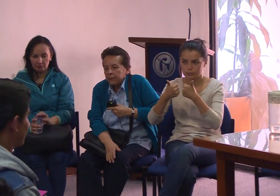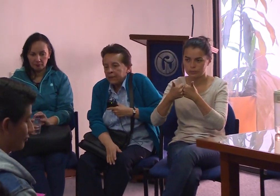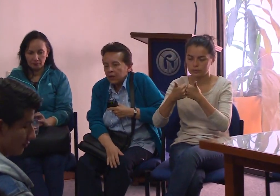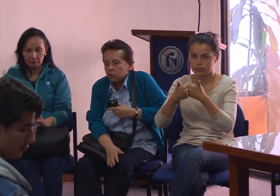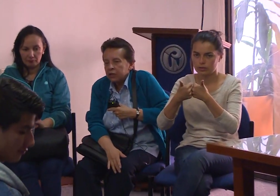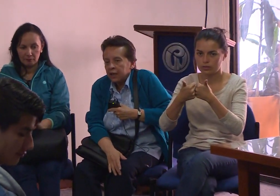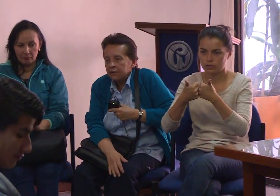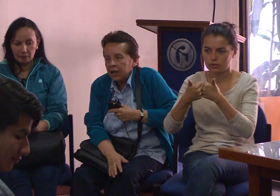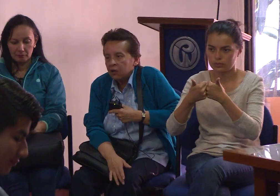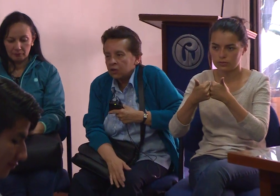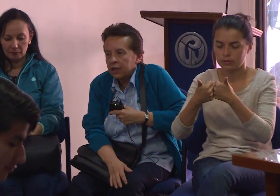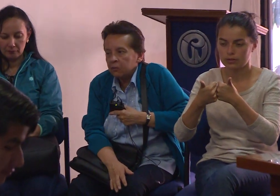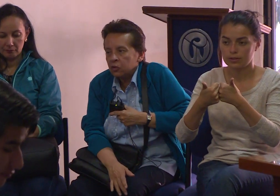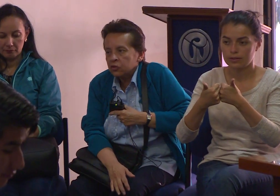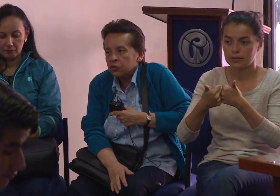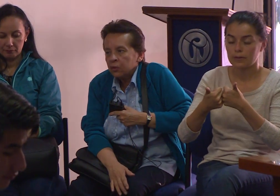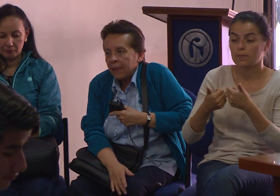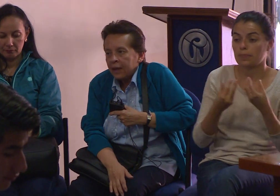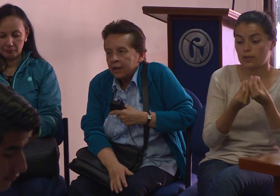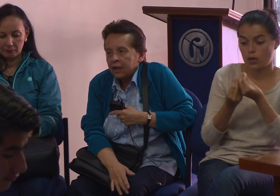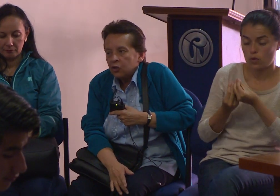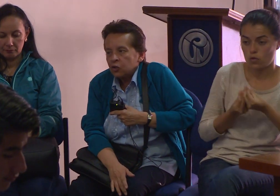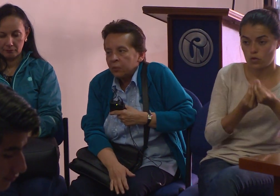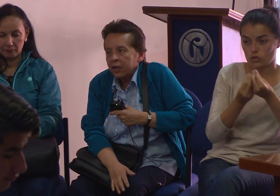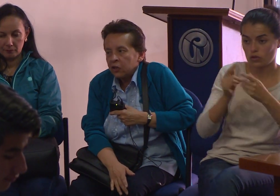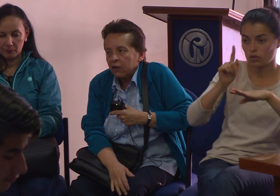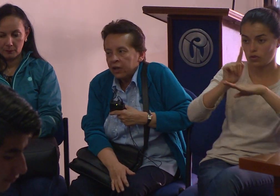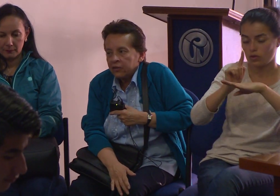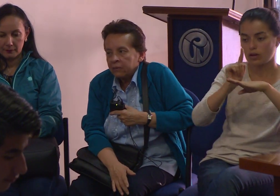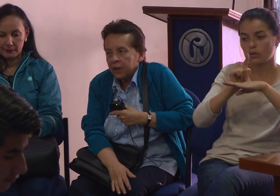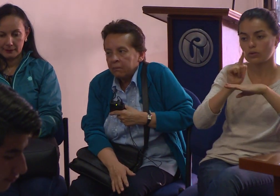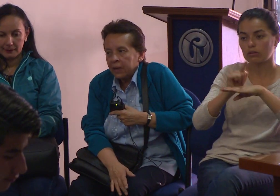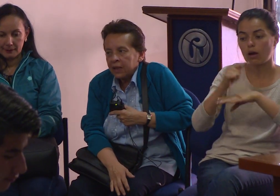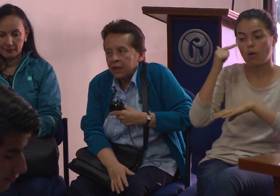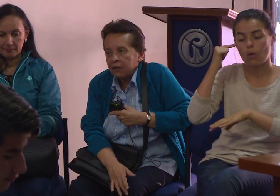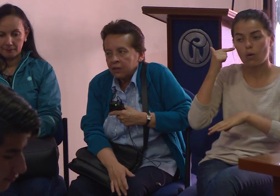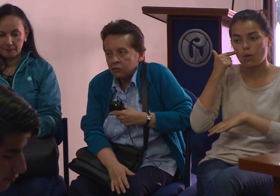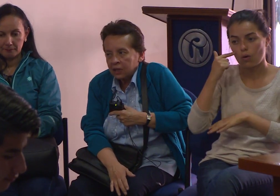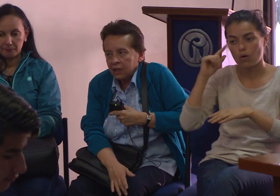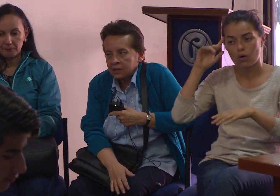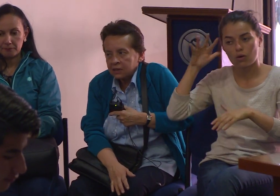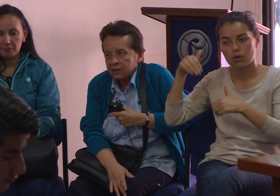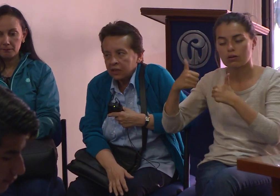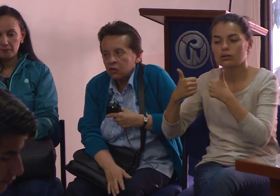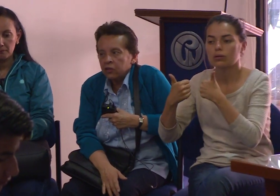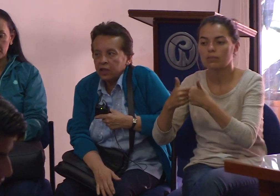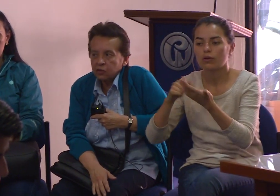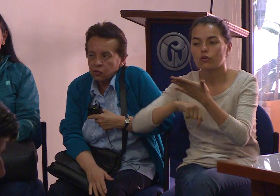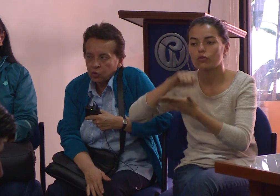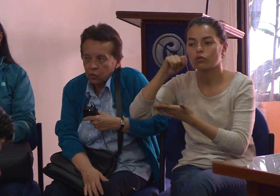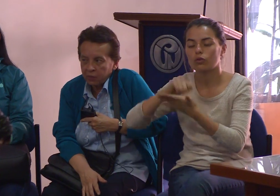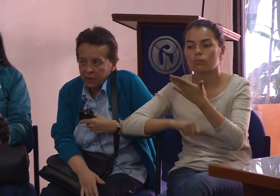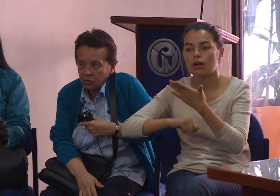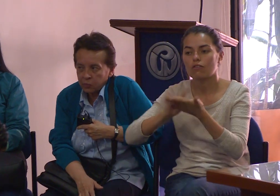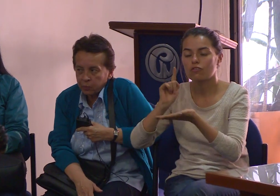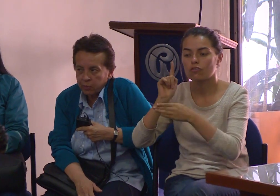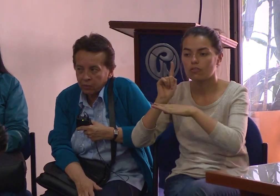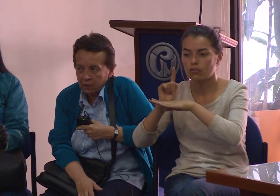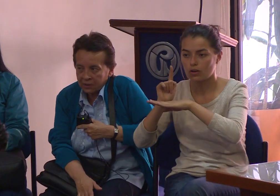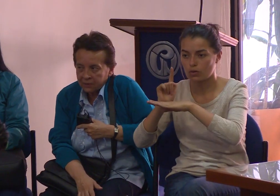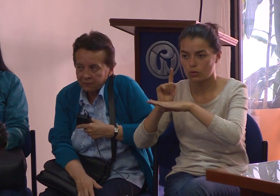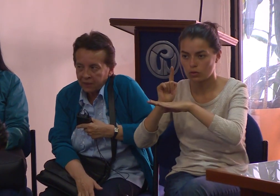de Facultad acordamos que los convenios se van a firmar para la Facultad de Ciencia y Tecnología y no solo para